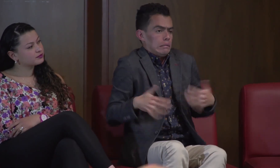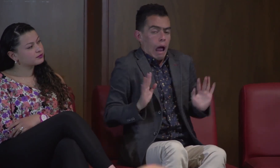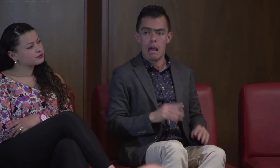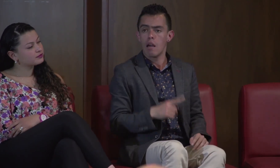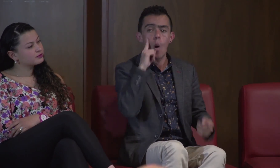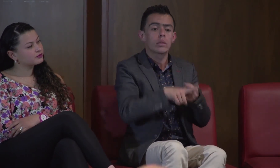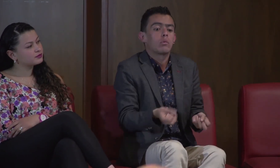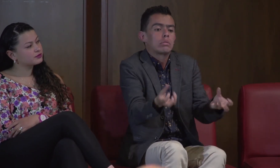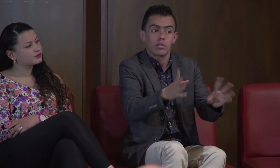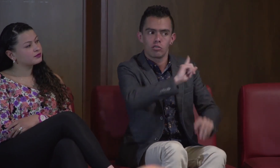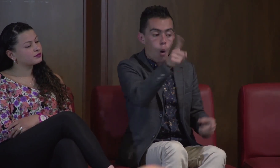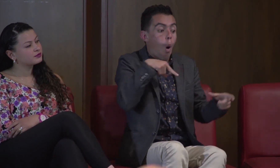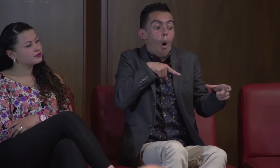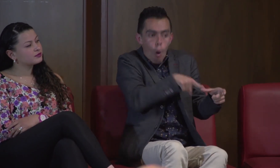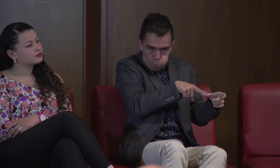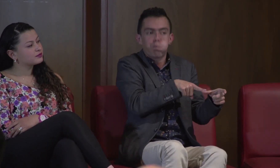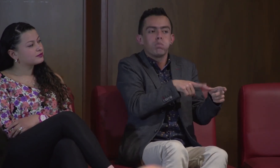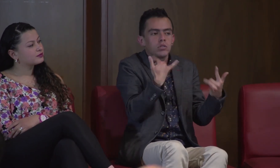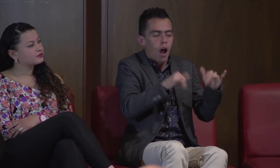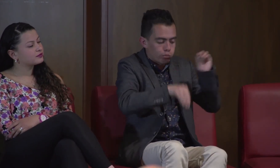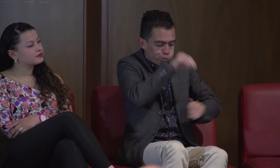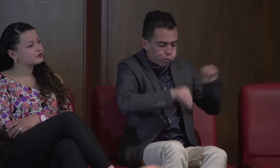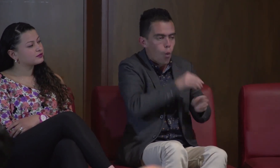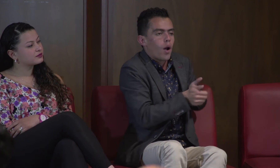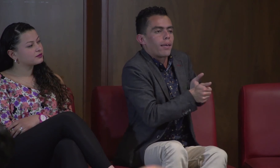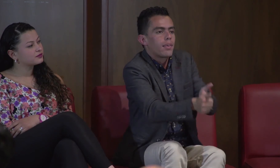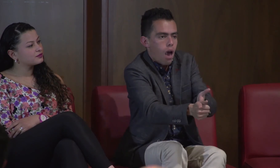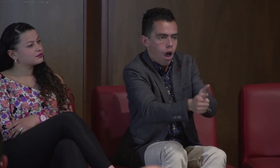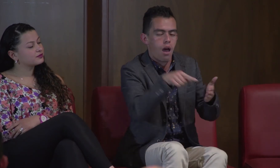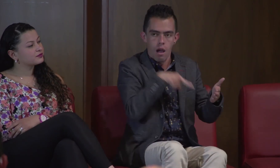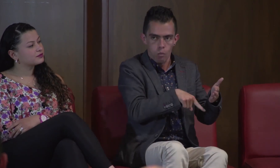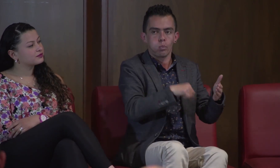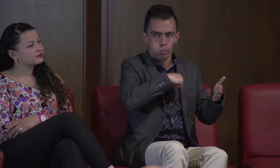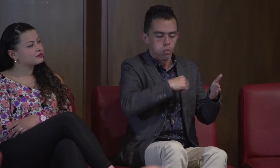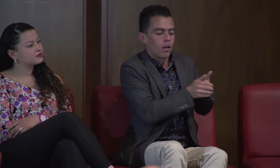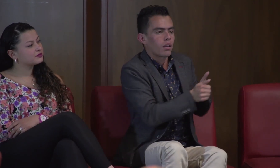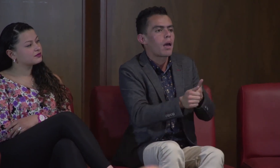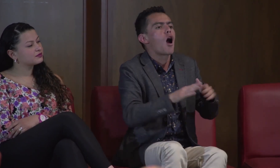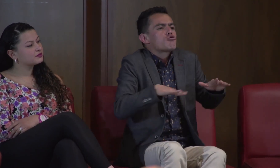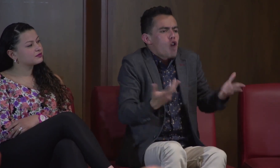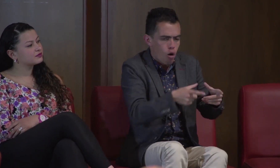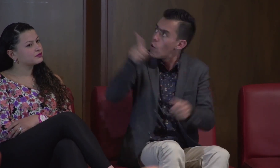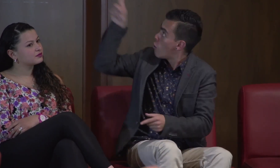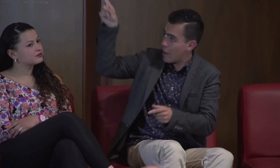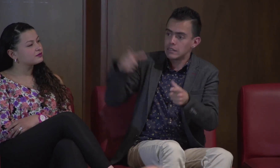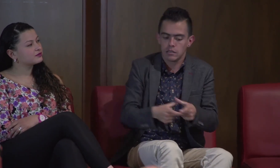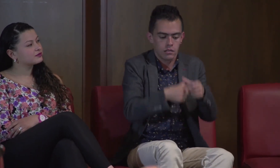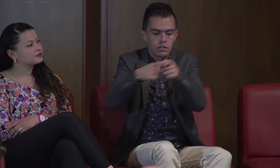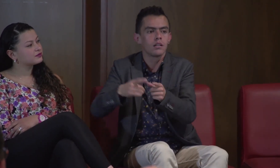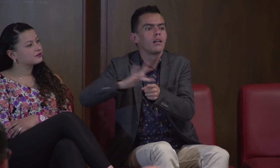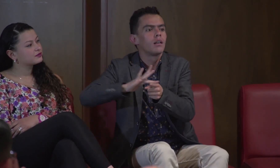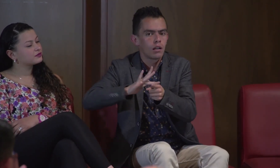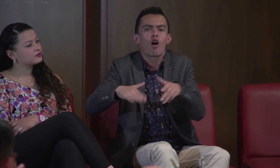material no sea solamente visto como un glosario, sino que también él cuenta con una estrategia